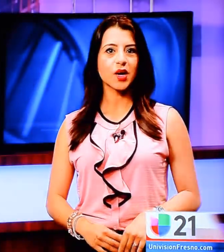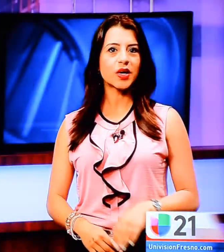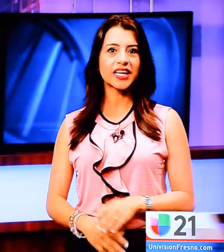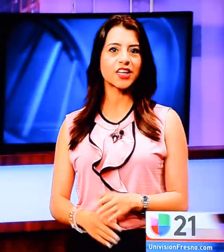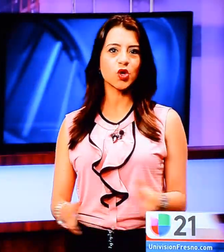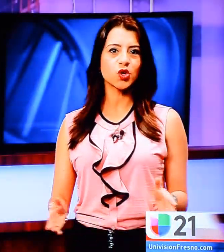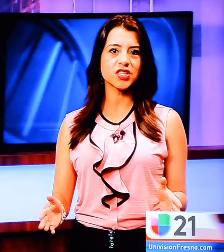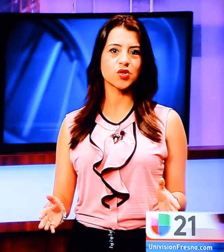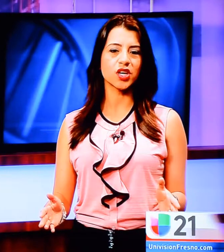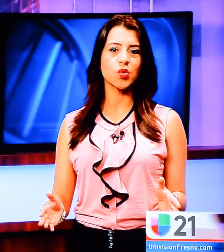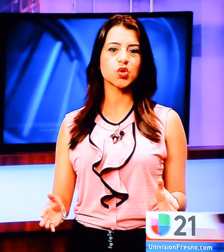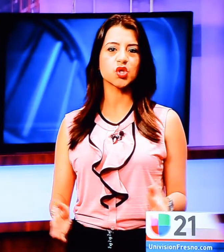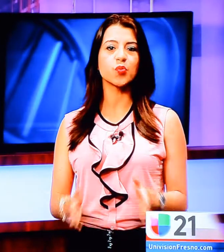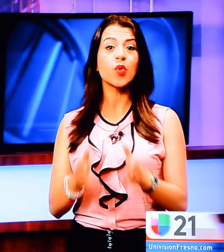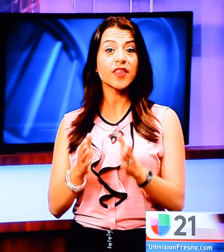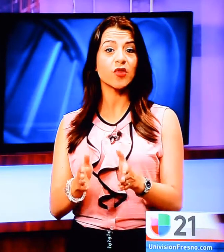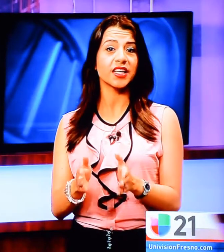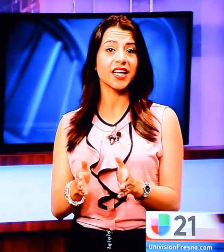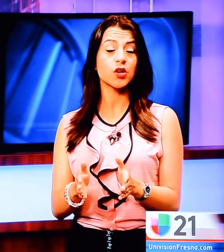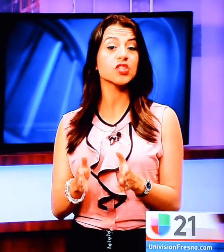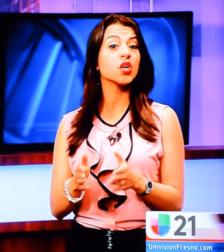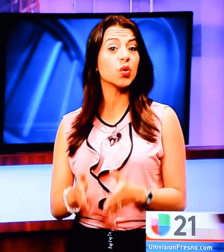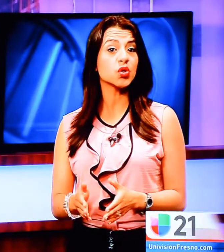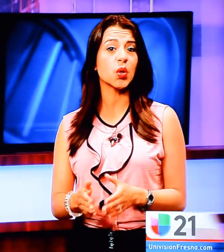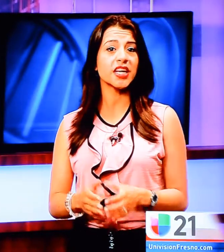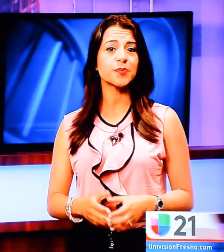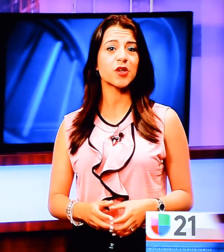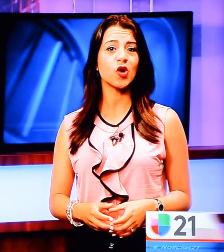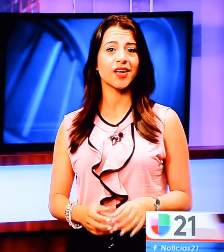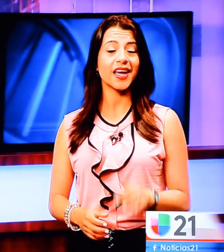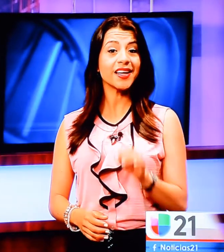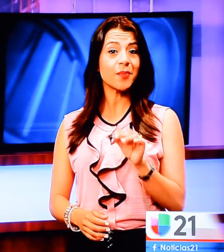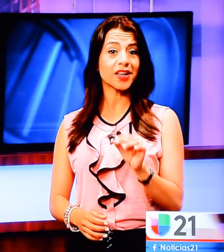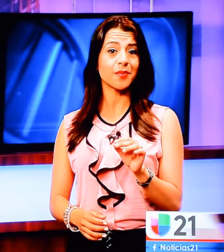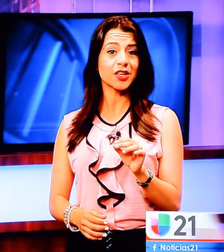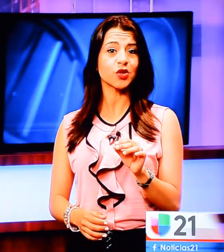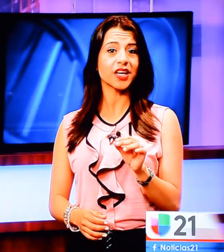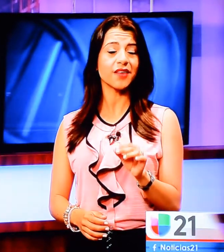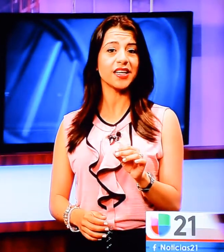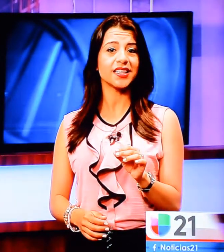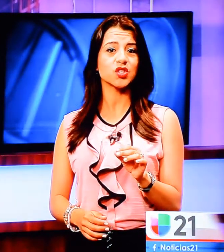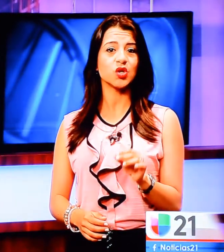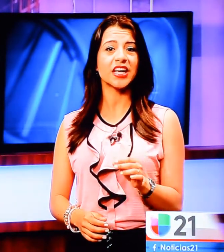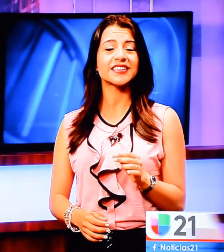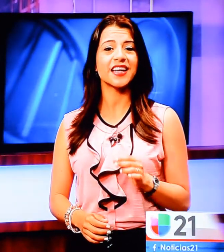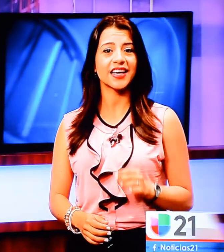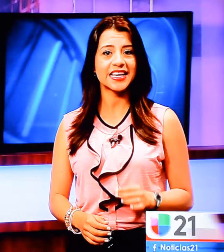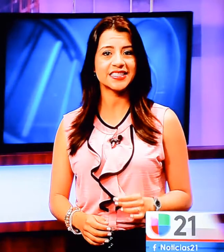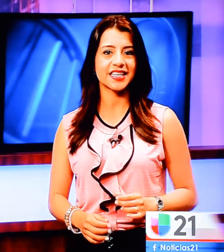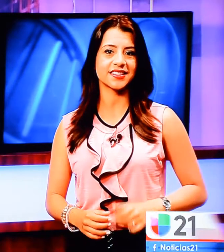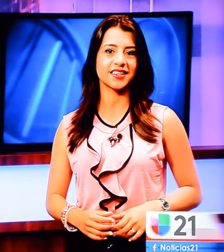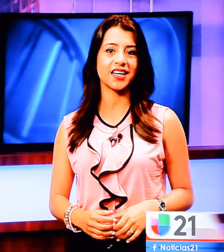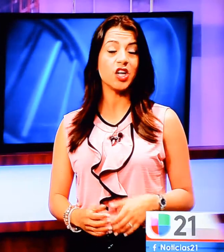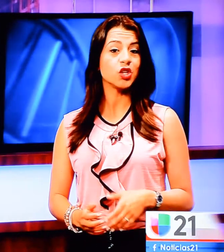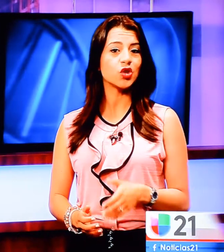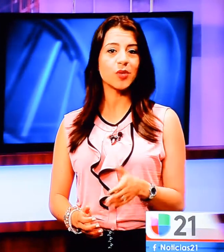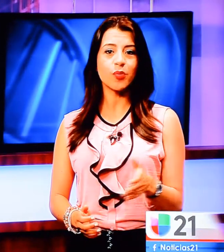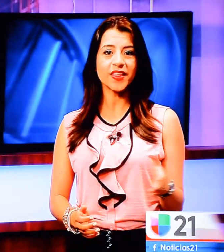Recuerde que todos estos recursos puede obtenerlos incluso en español. El Departamento de Rehabilitación es la agencia estatal donde